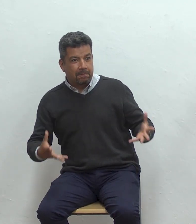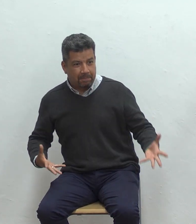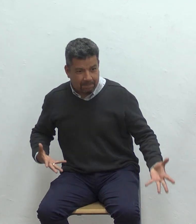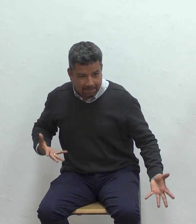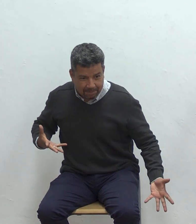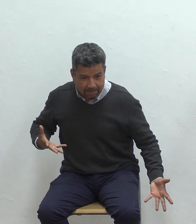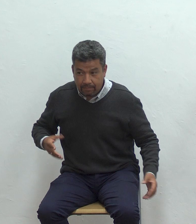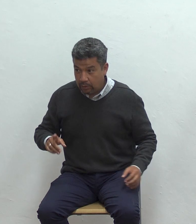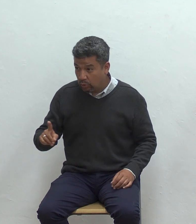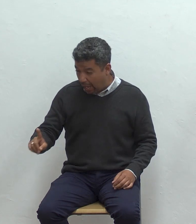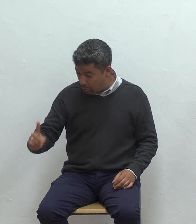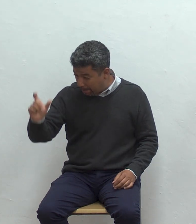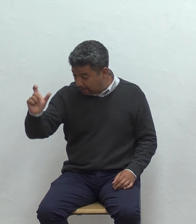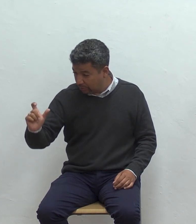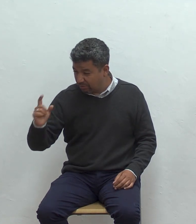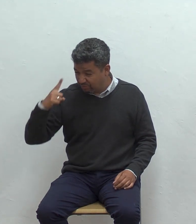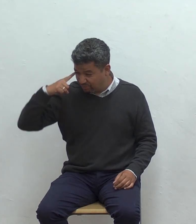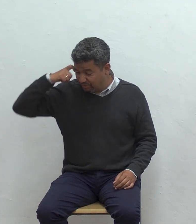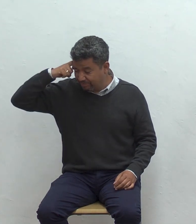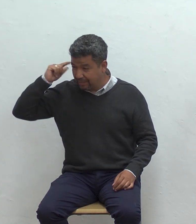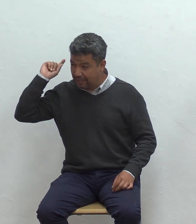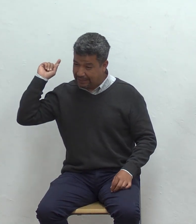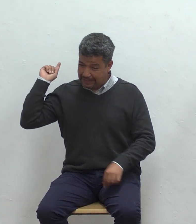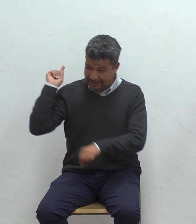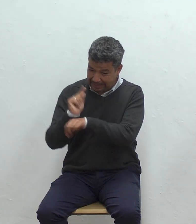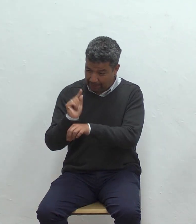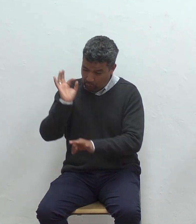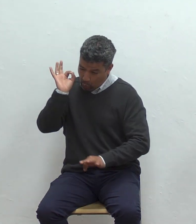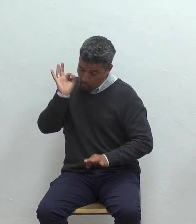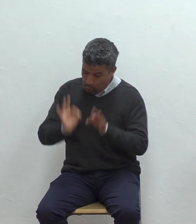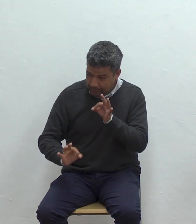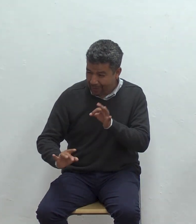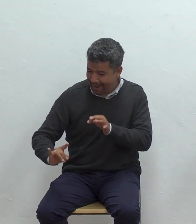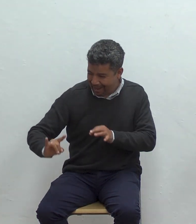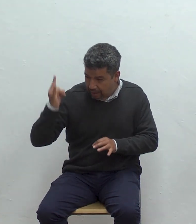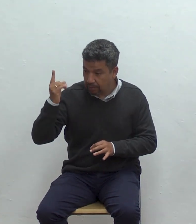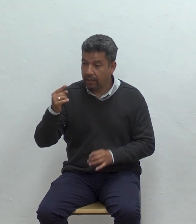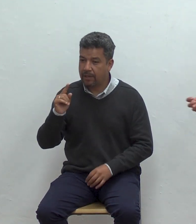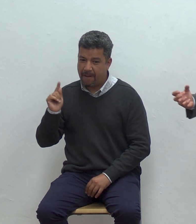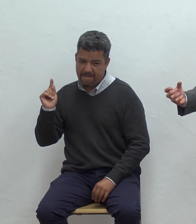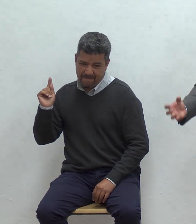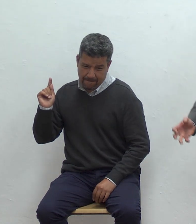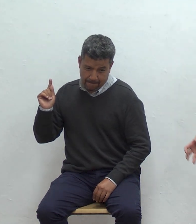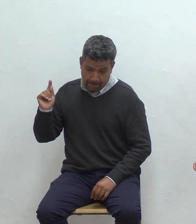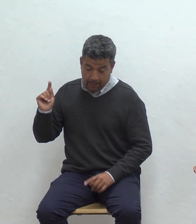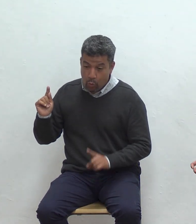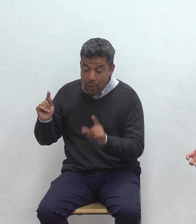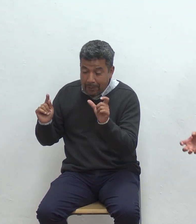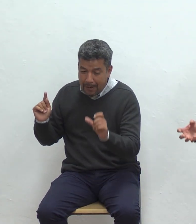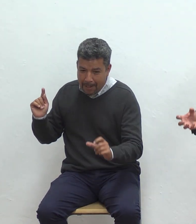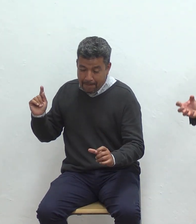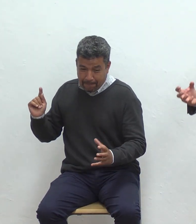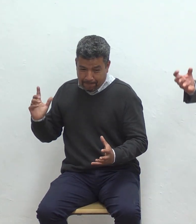Y si alguien osara a juzgar, si alguien osara a señalar, si alguien